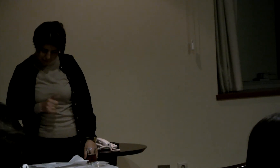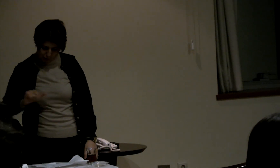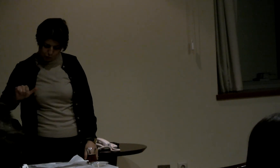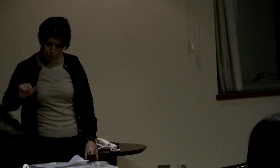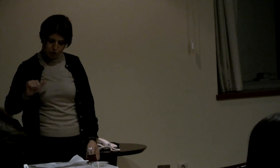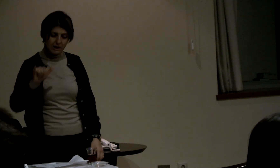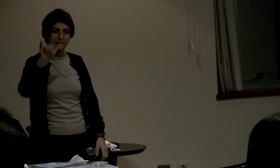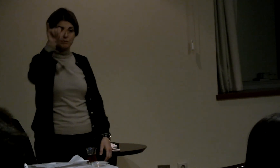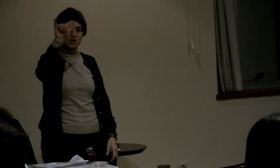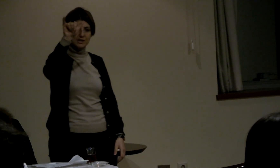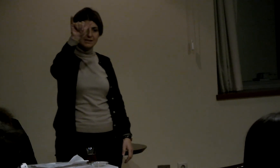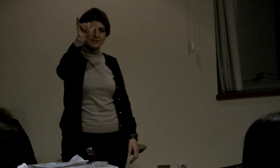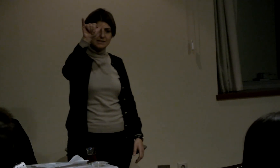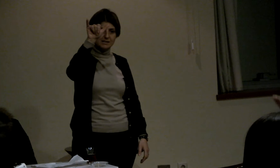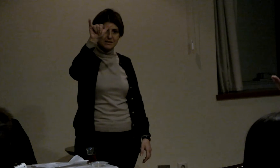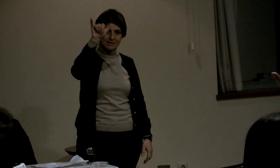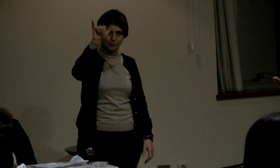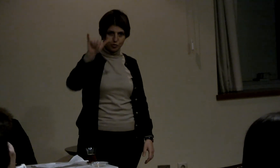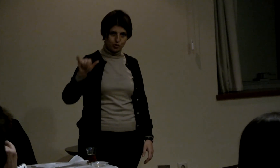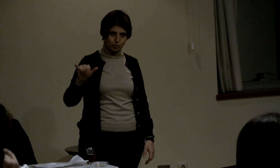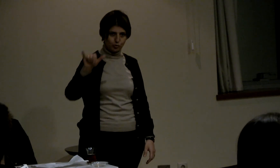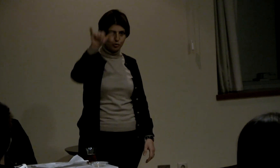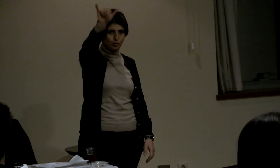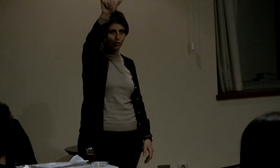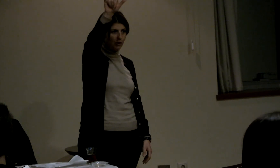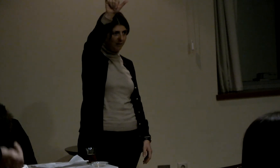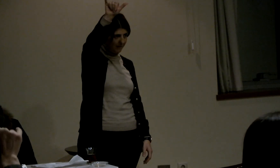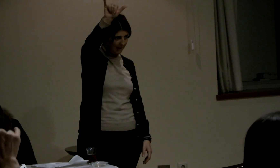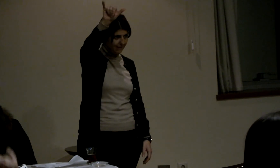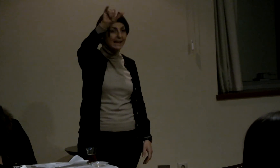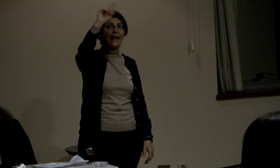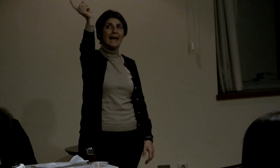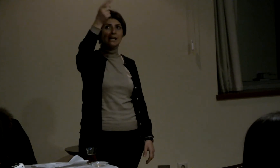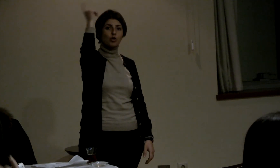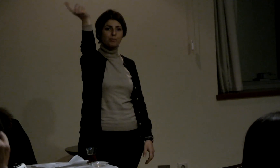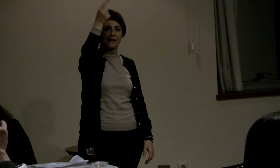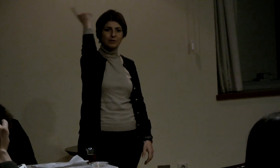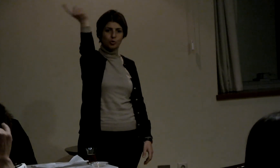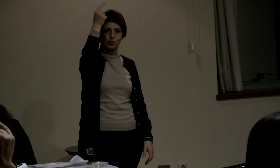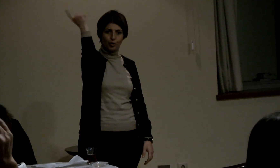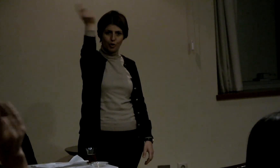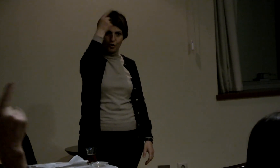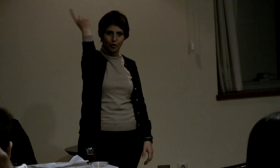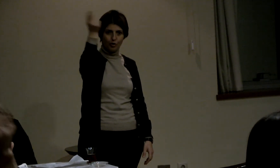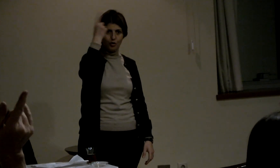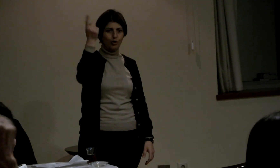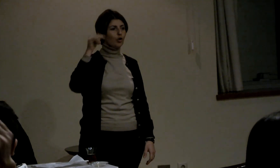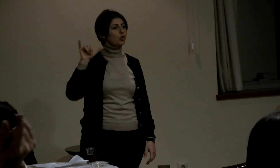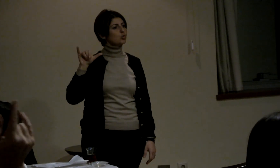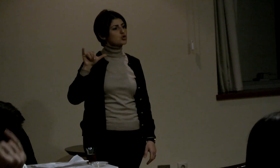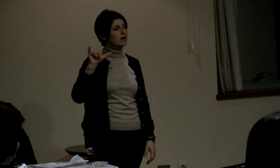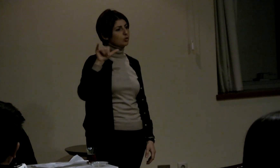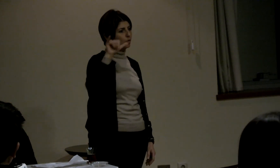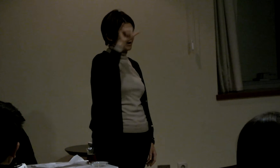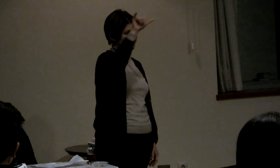Evet. Uçak demişiz. Uçurduk. Evet. Helikopter dönüyor. Uçak normal.